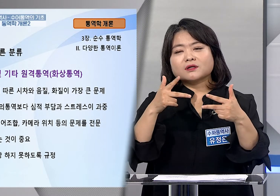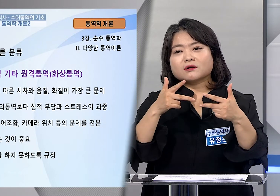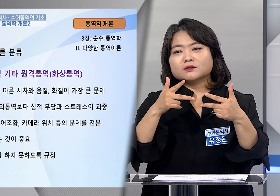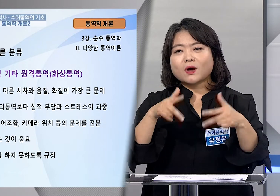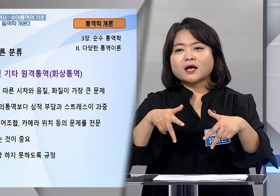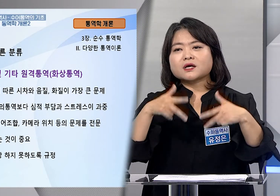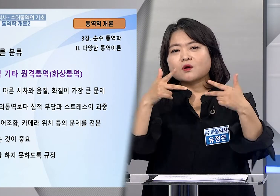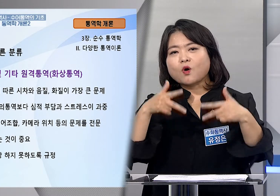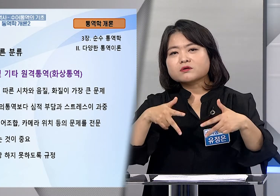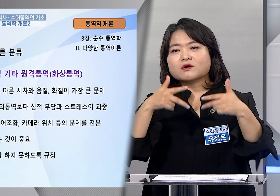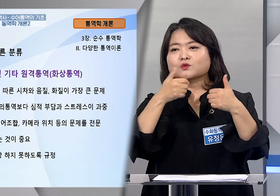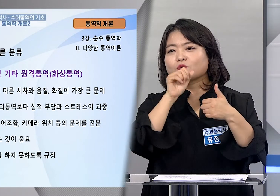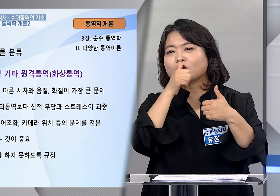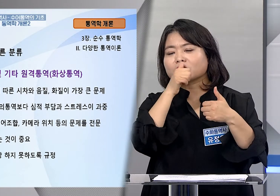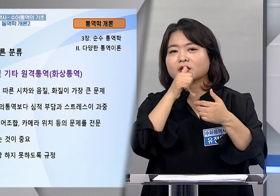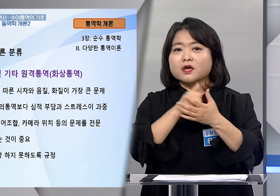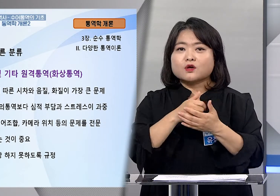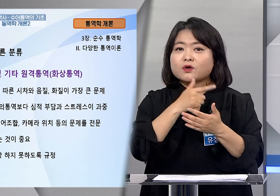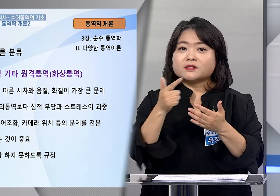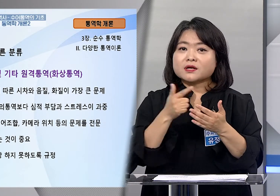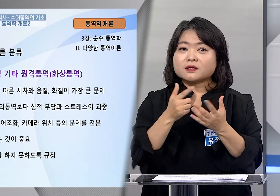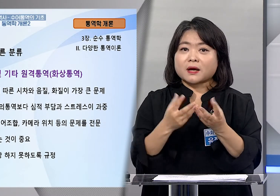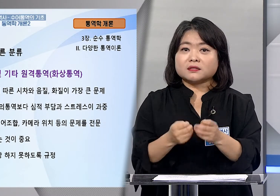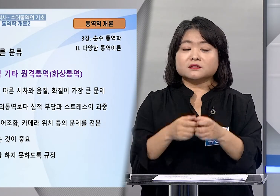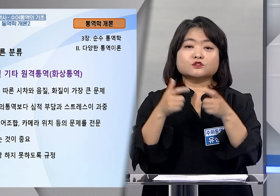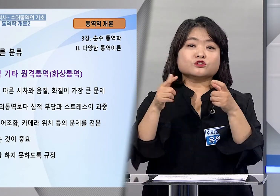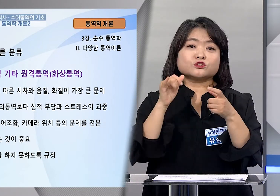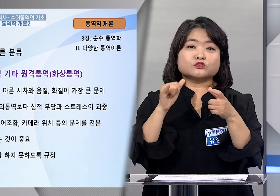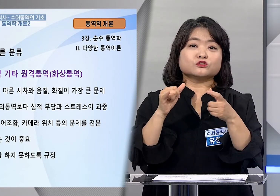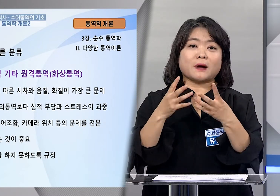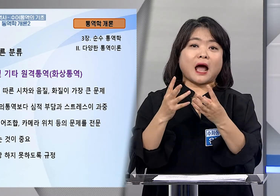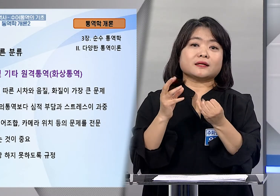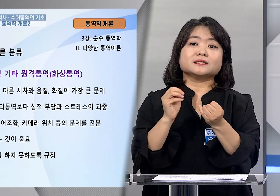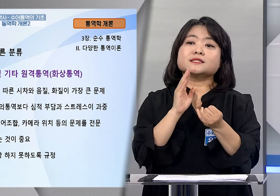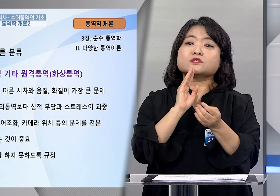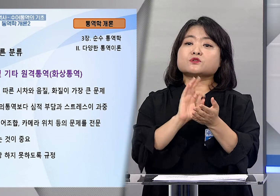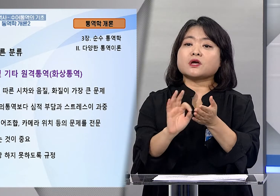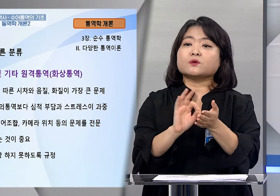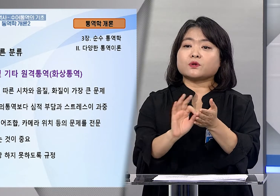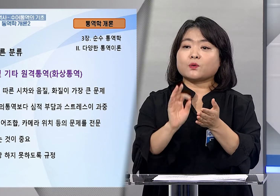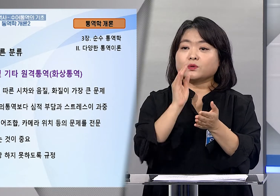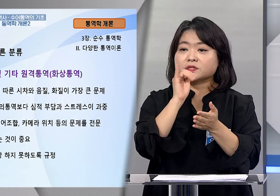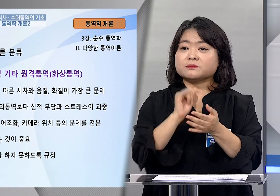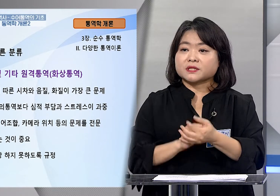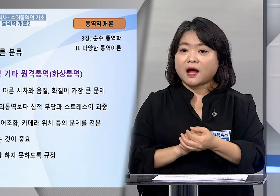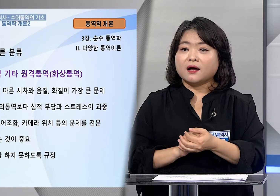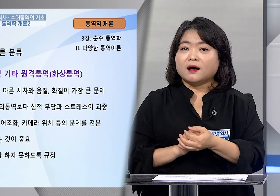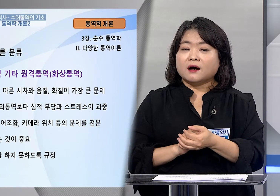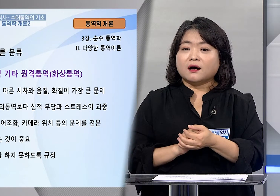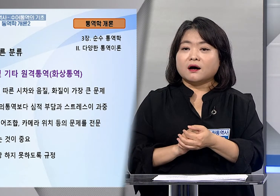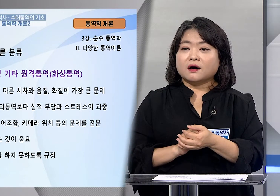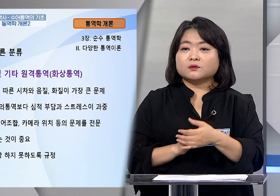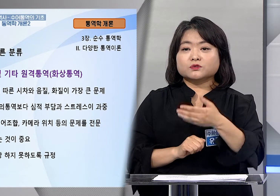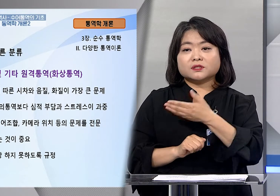이런 화상 원격 통역이 굉장히 많이 늘고 있고 많이 실제로 사용되고 있습니다. 우리